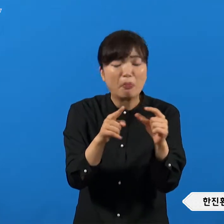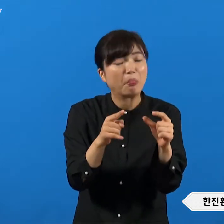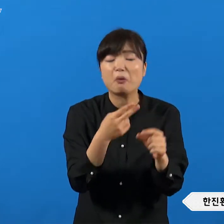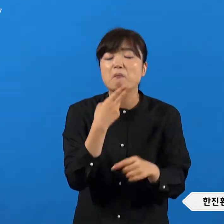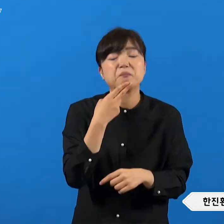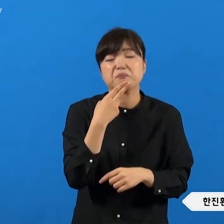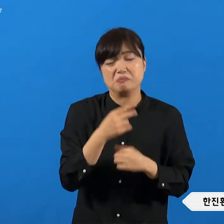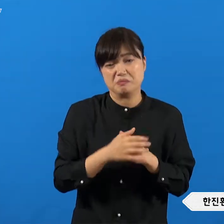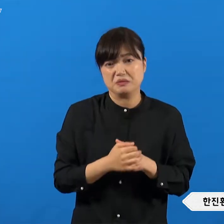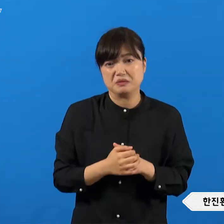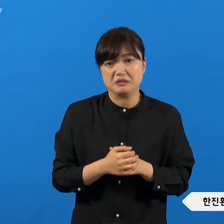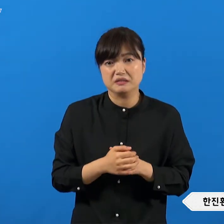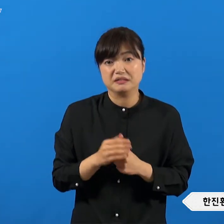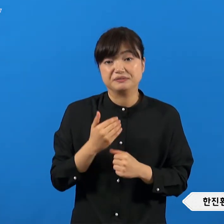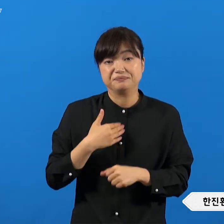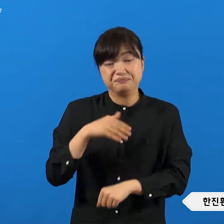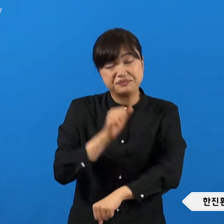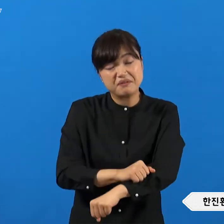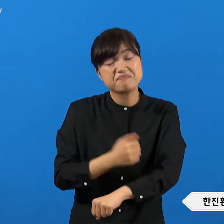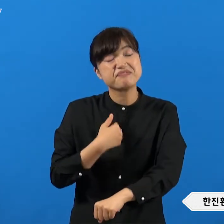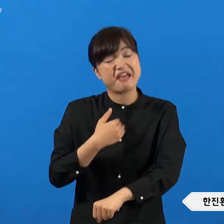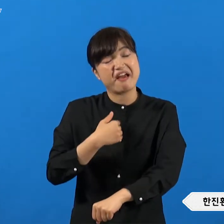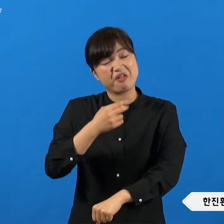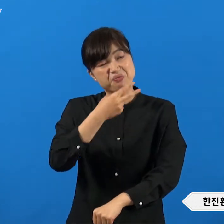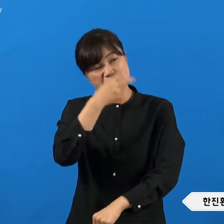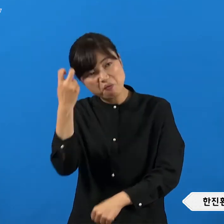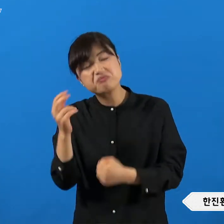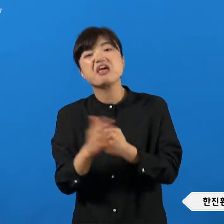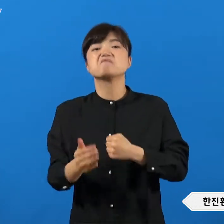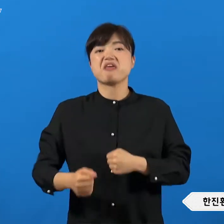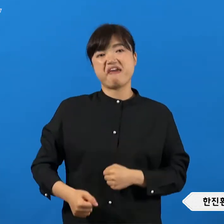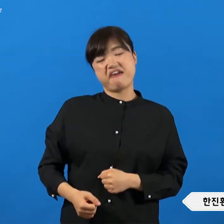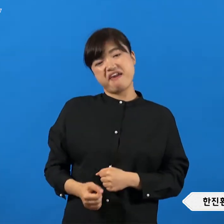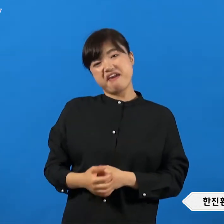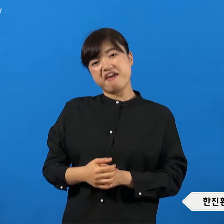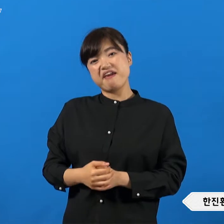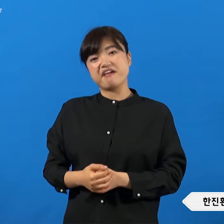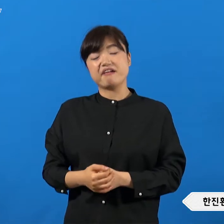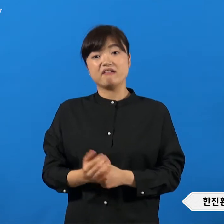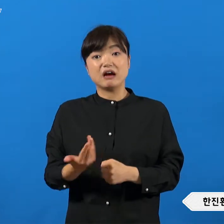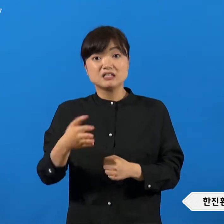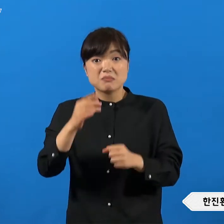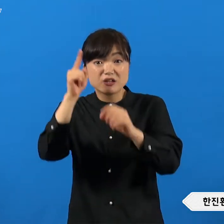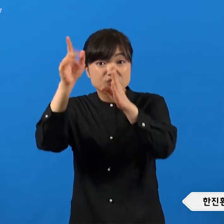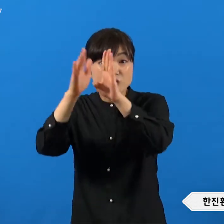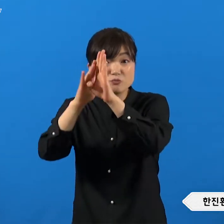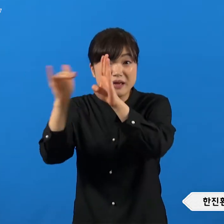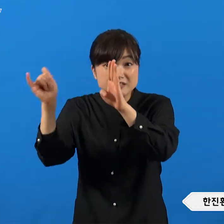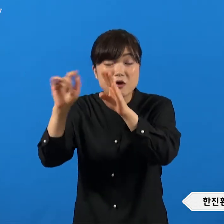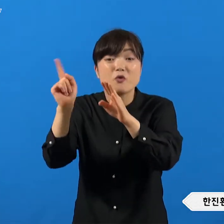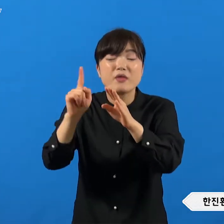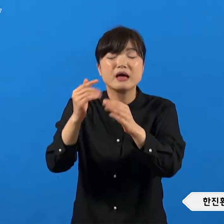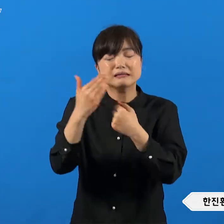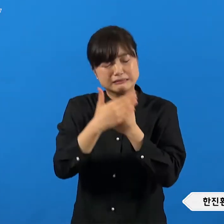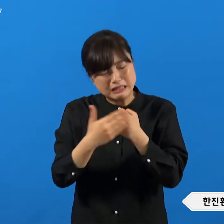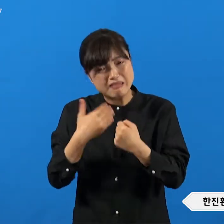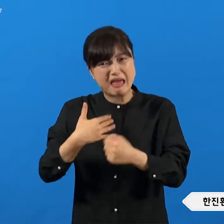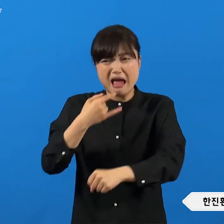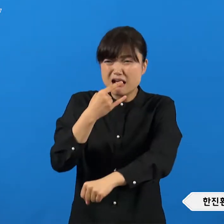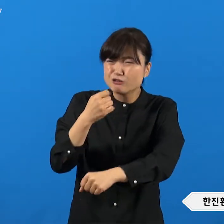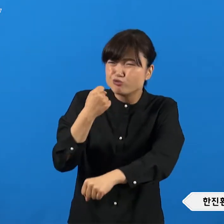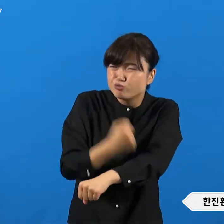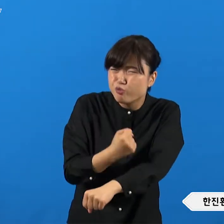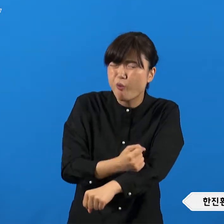별로 없습니다. 뭐 잘한 게 있으면 내가 잘나서 한 것이죠. 그러나 천국 백성은 늘 은혜, 내